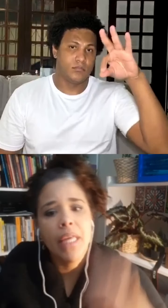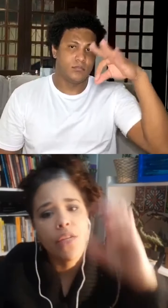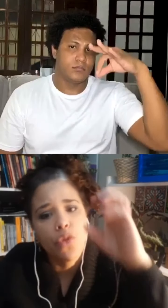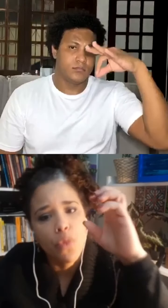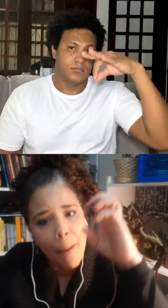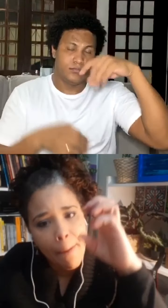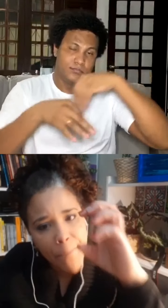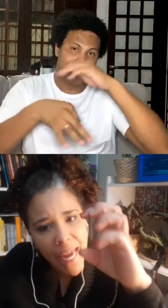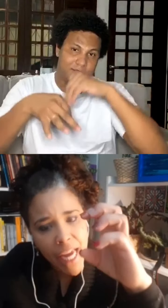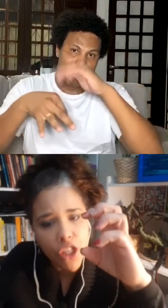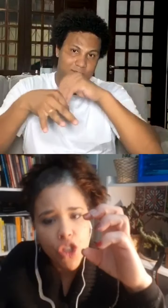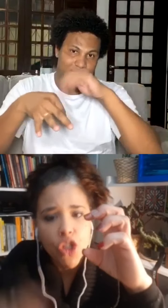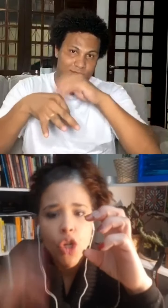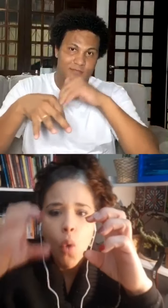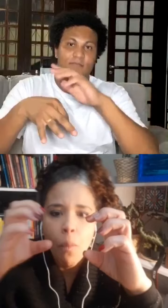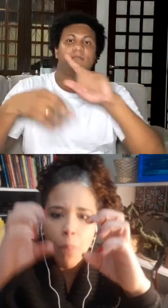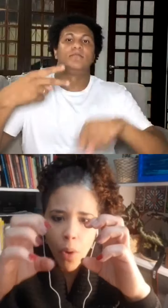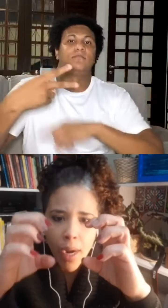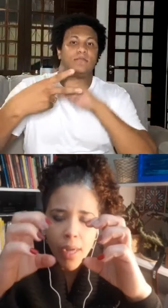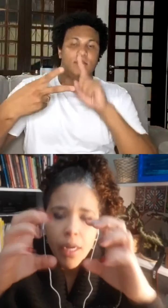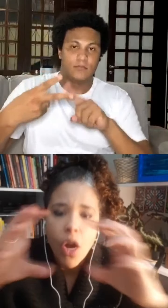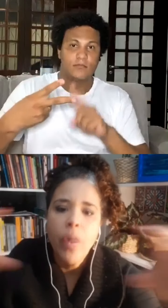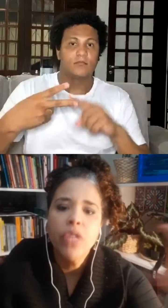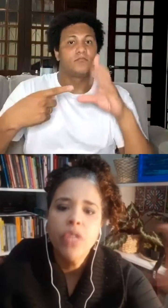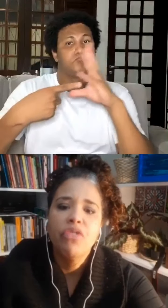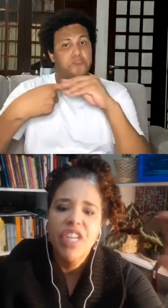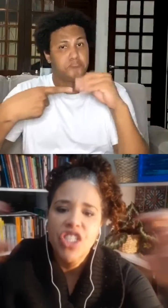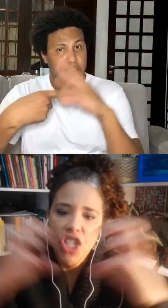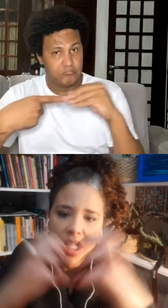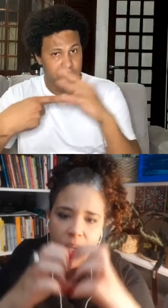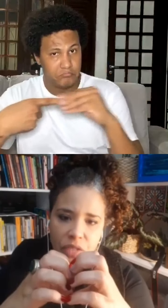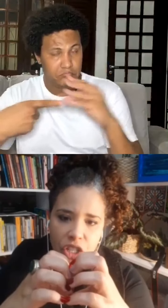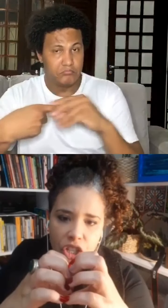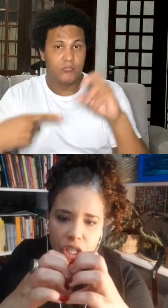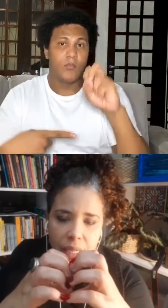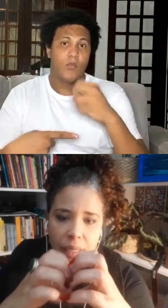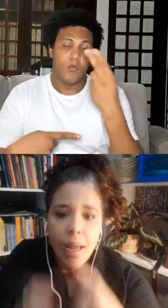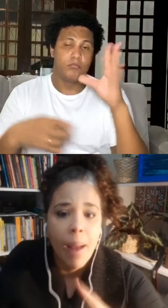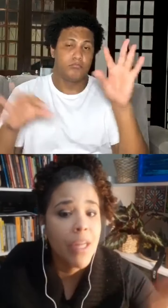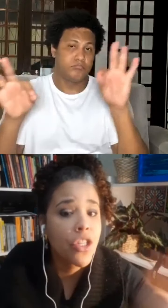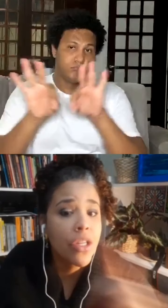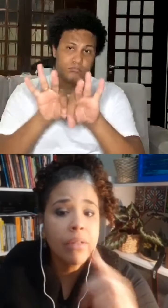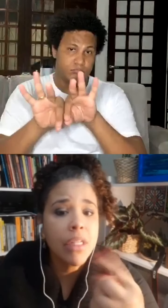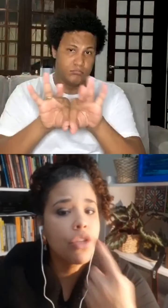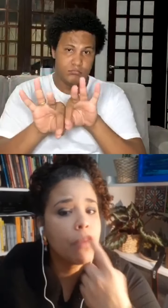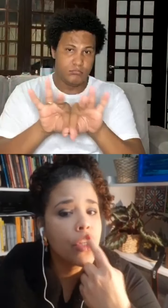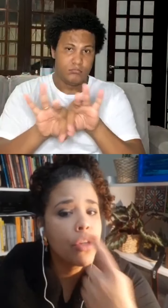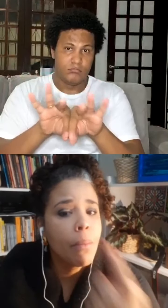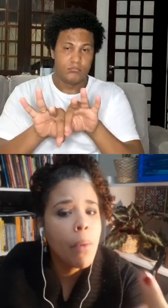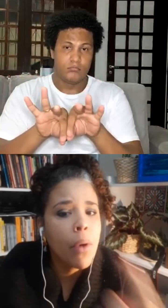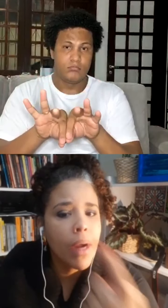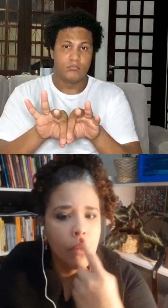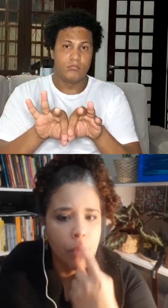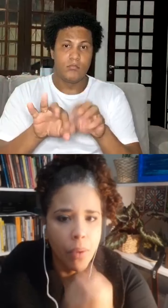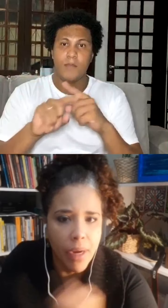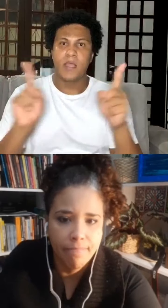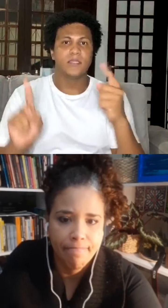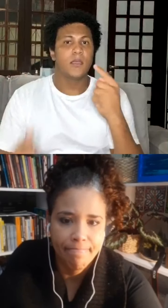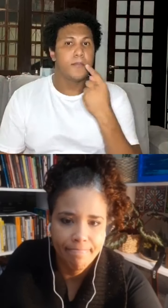sexo pênis com boca, quanto no vagina com vagina. mas não transmite boca com